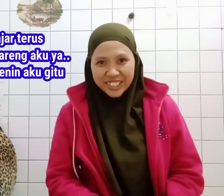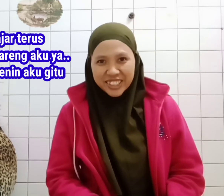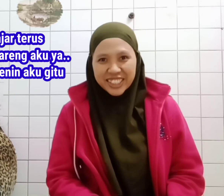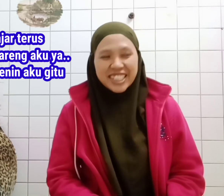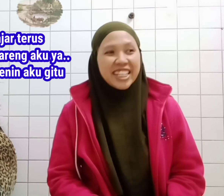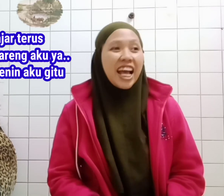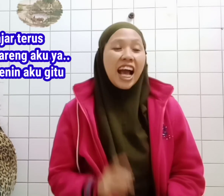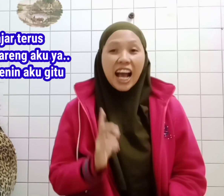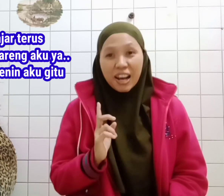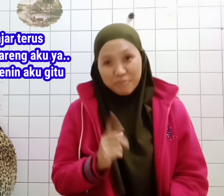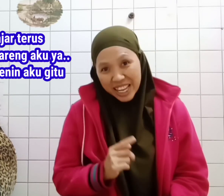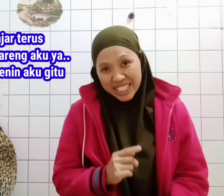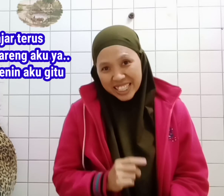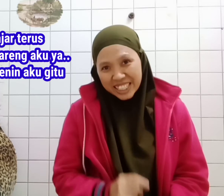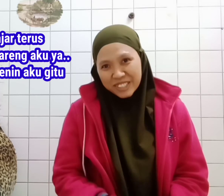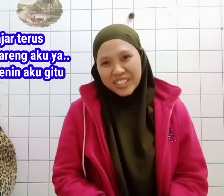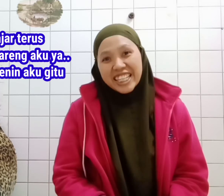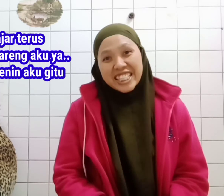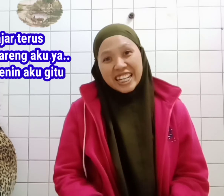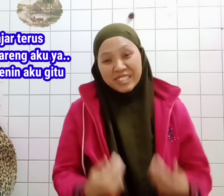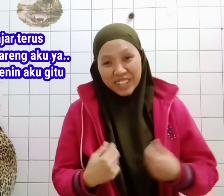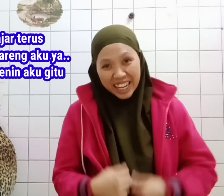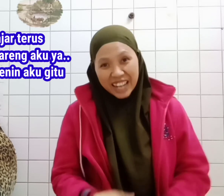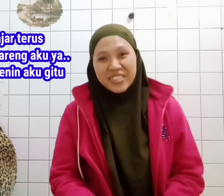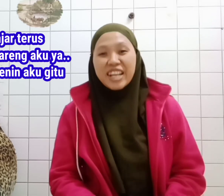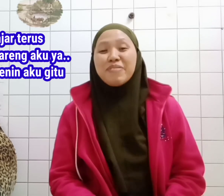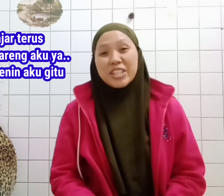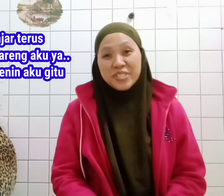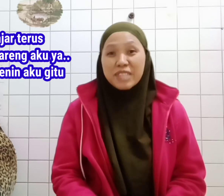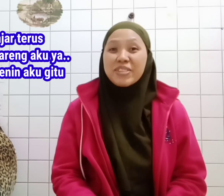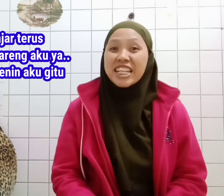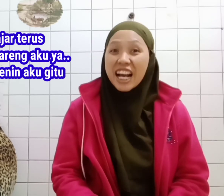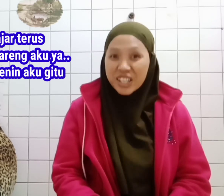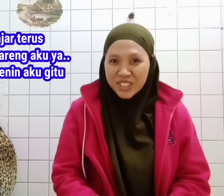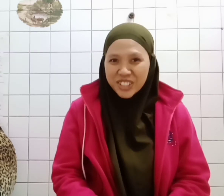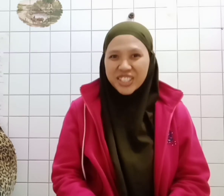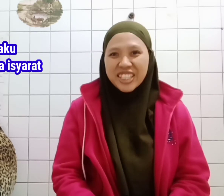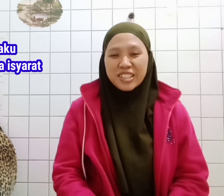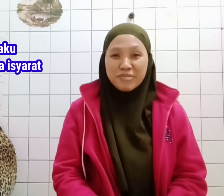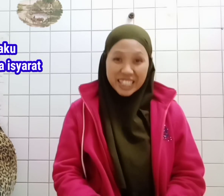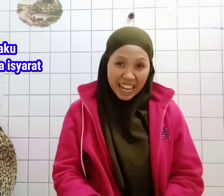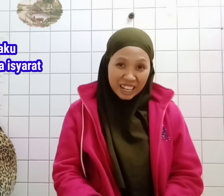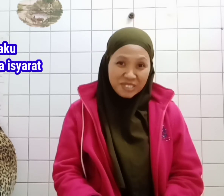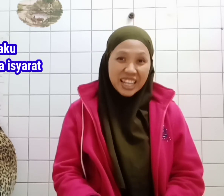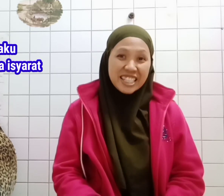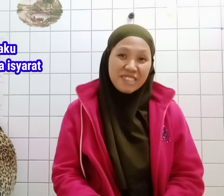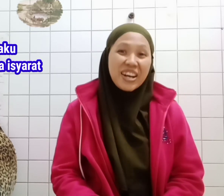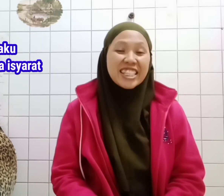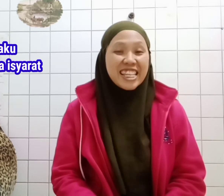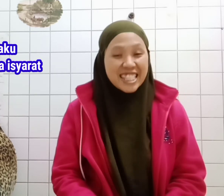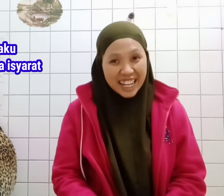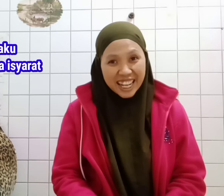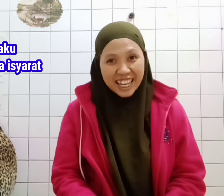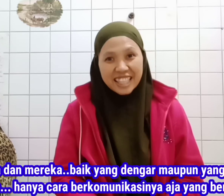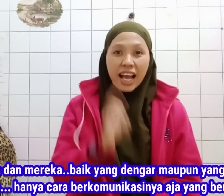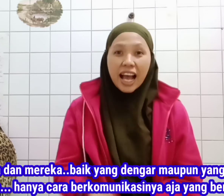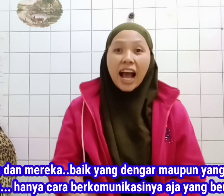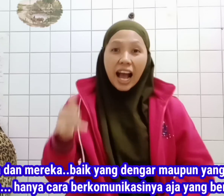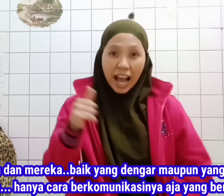Terus belajar terus bahasa isyarat bareng aku ya, maksudnya temenin aku gitu, temenin aku belajar bahasa isyarat.